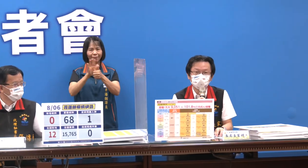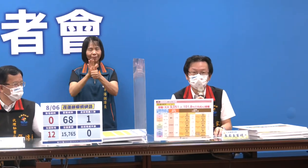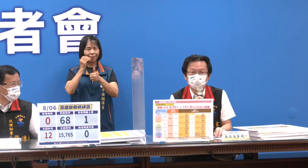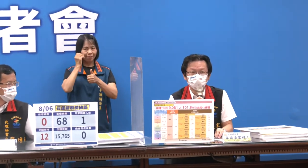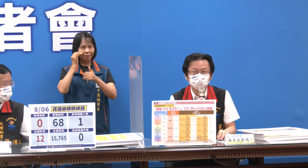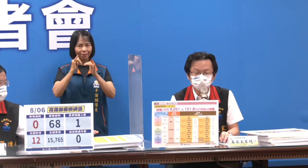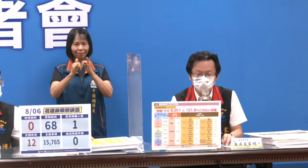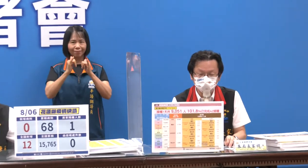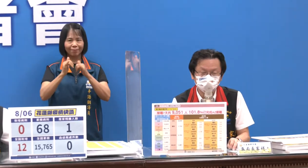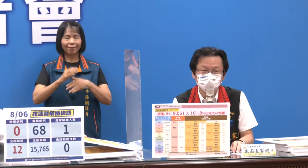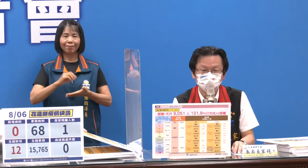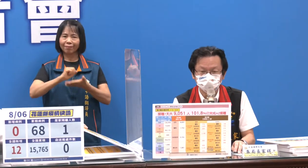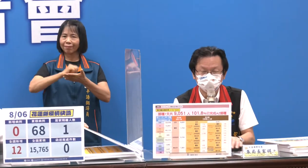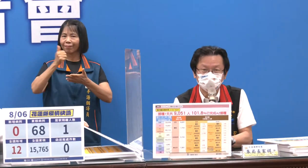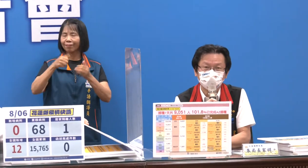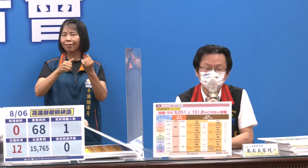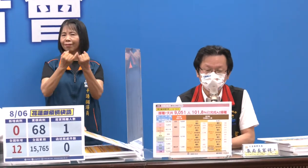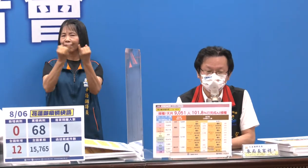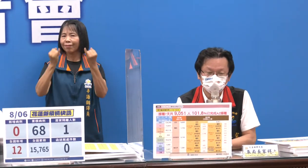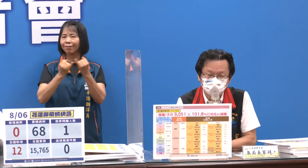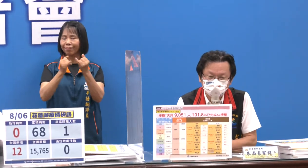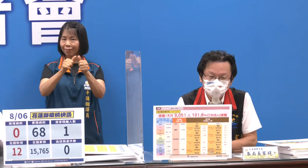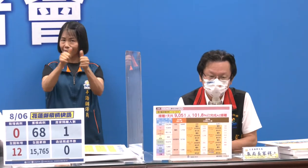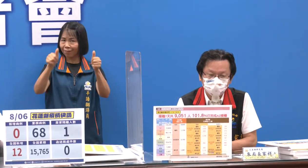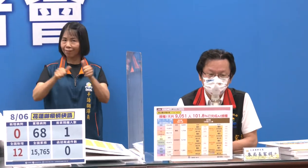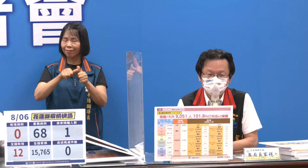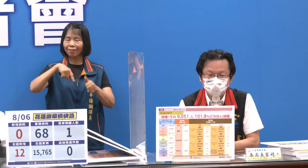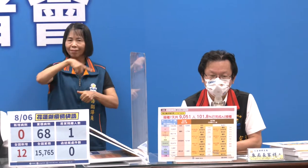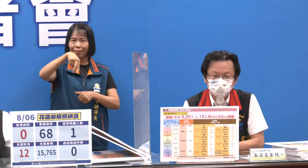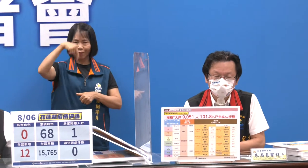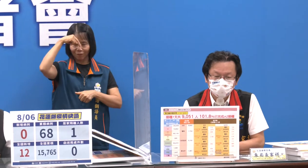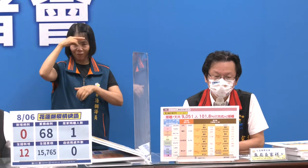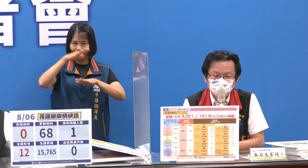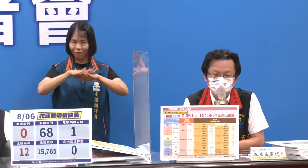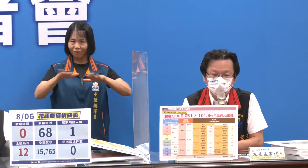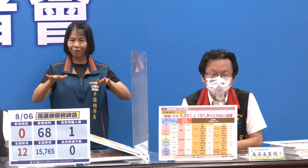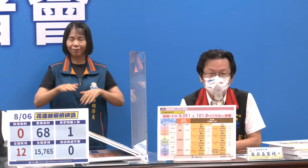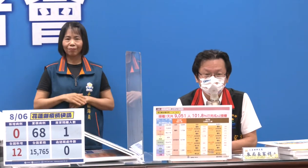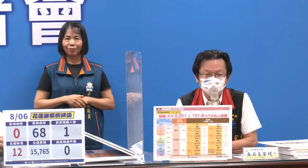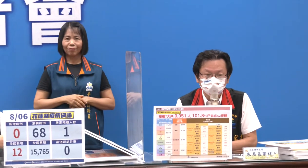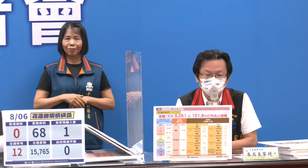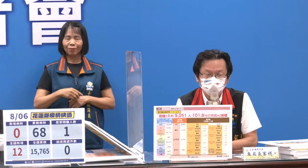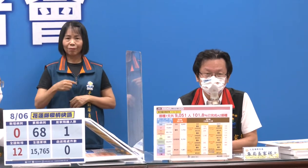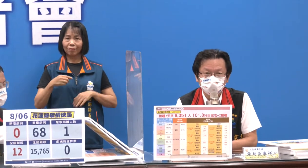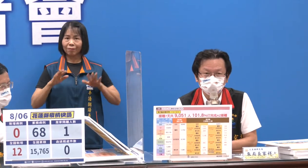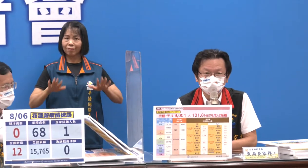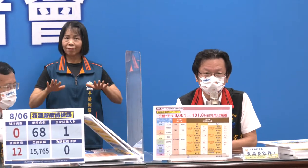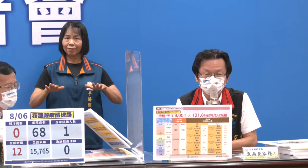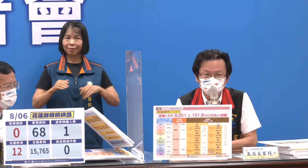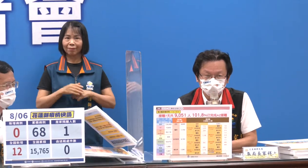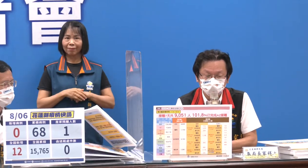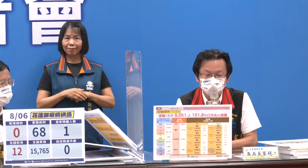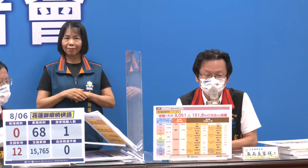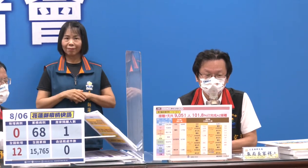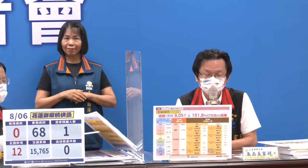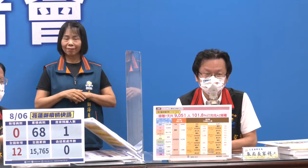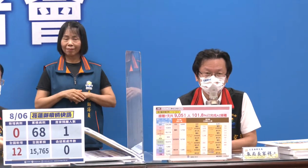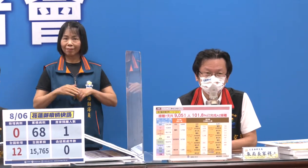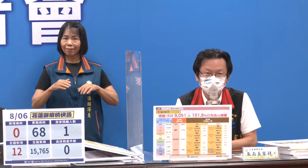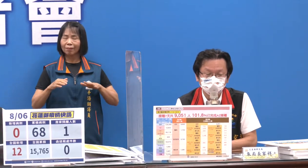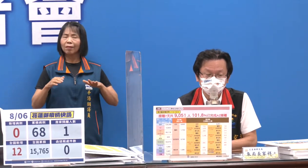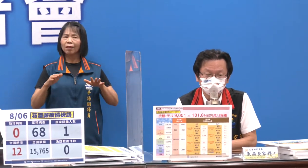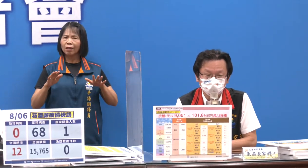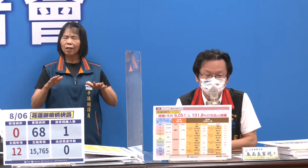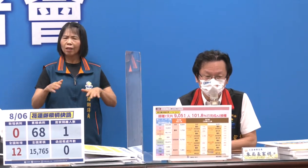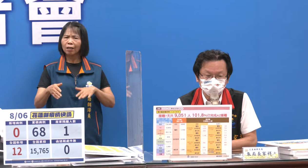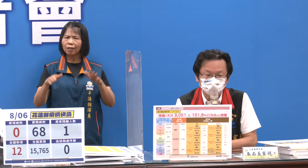亲啊，还有我们的媒体先生、女士们哈，大家午安。那我想我们现在到今天为止是